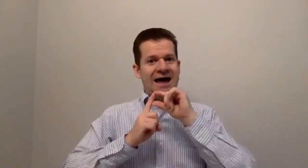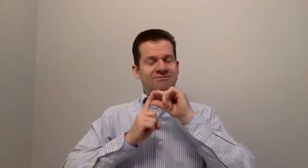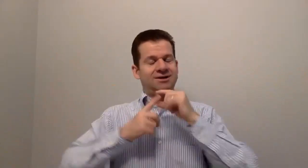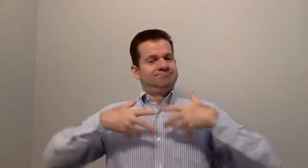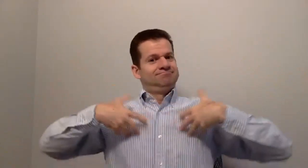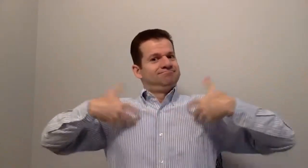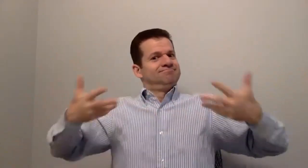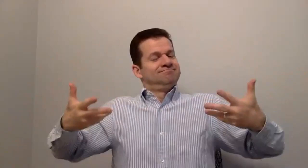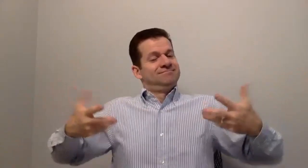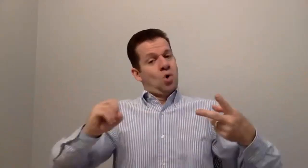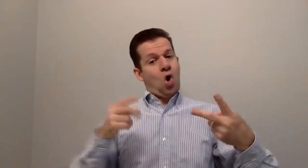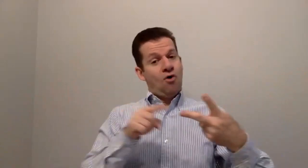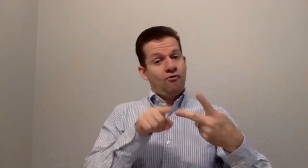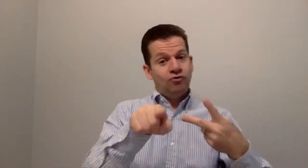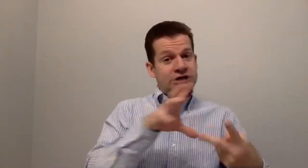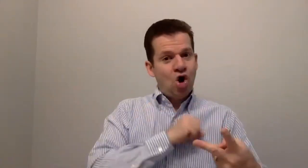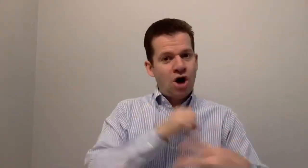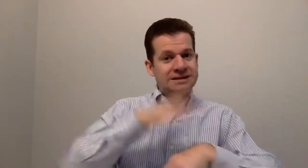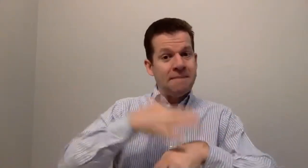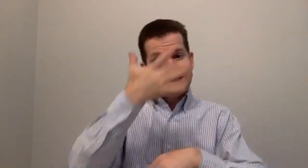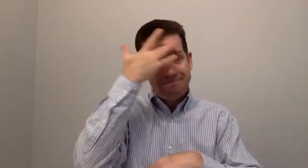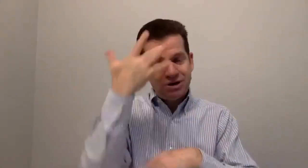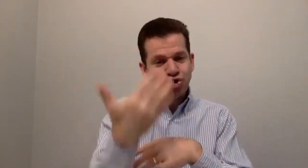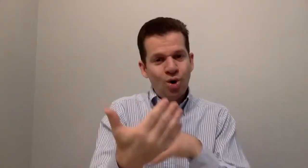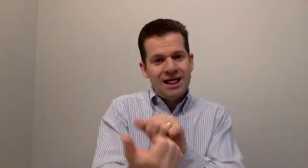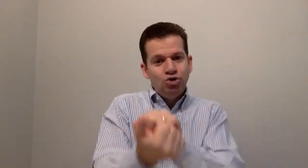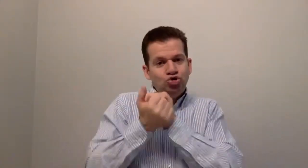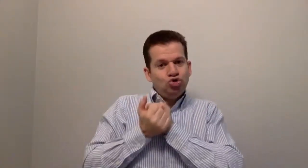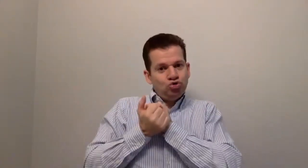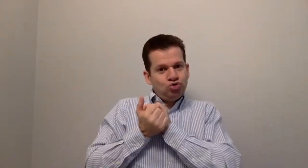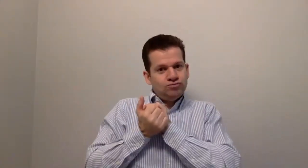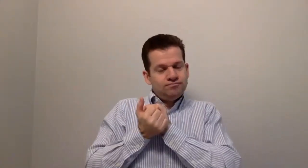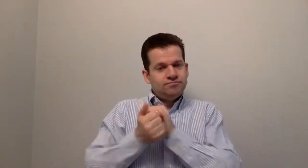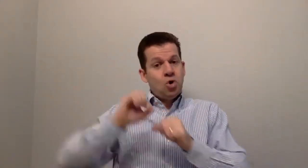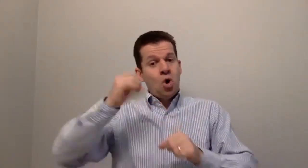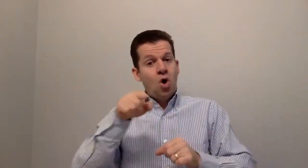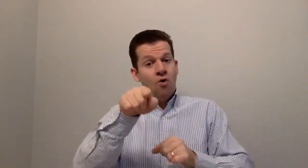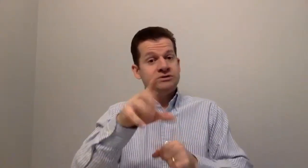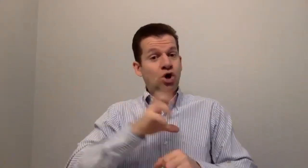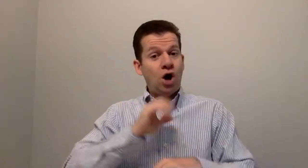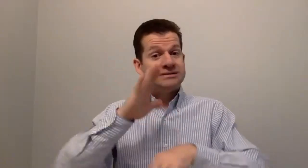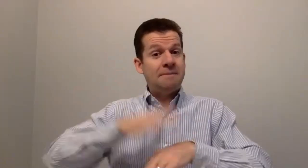palavra ou você gosta mais pessoa junto ou você gosta